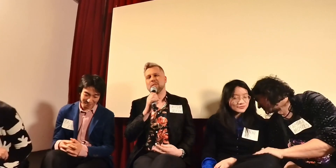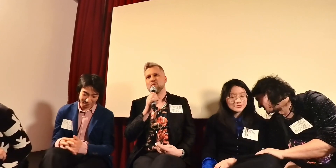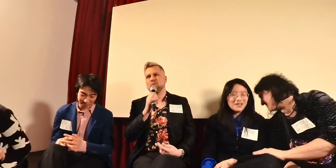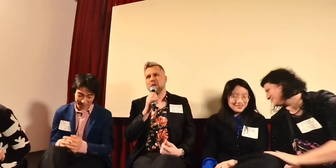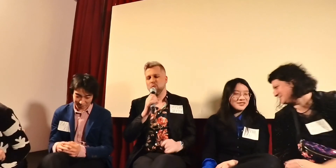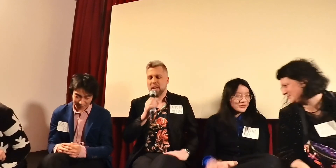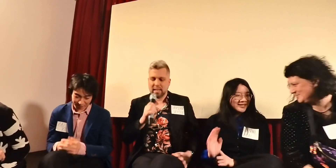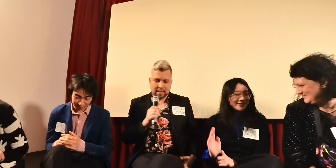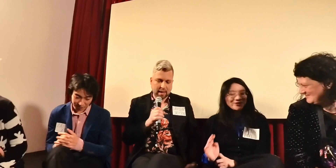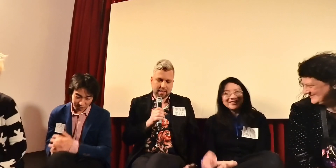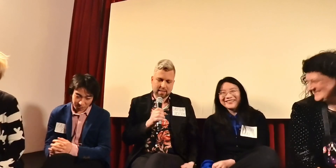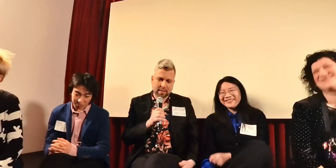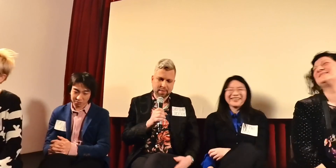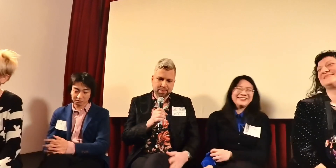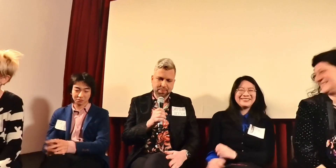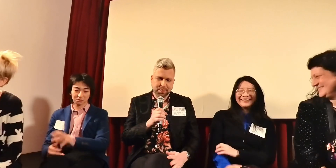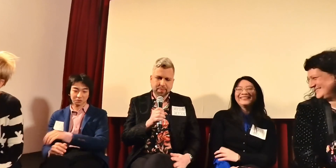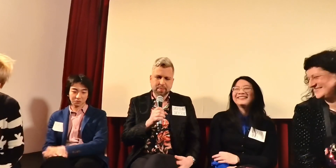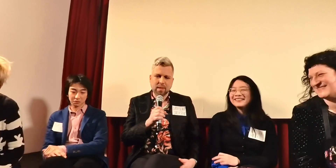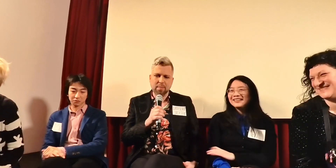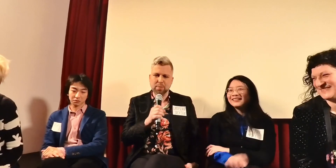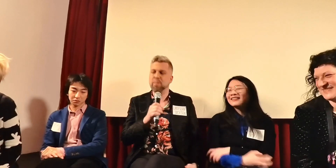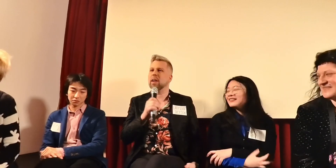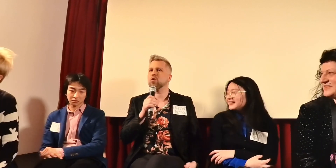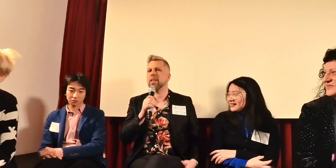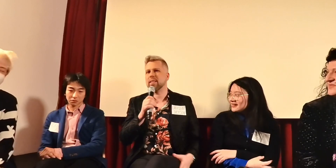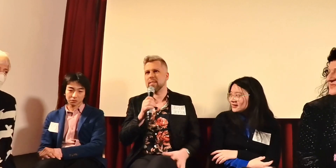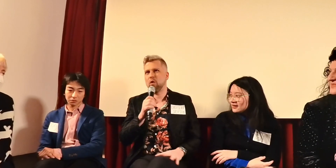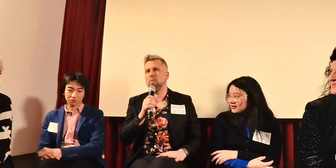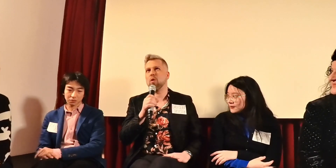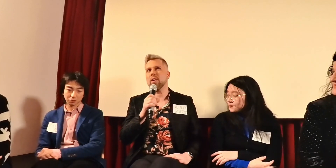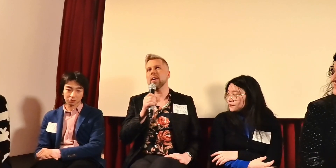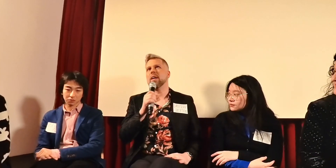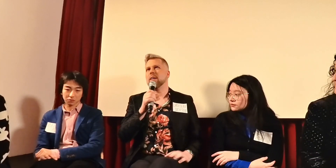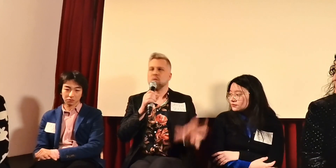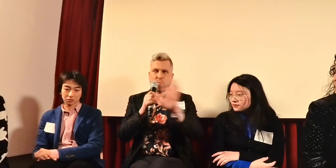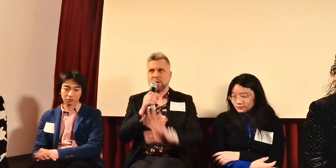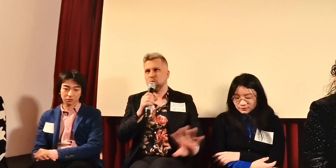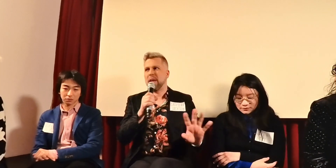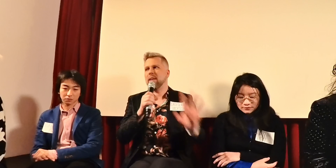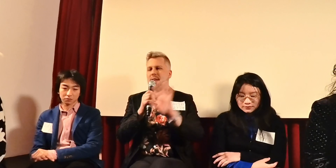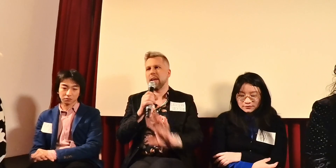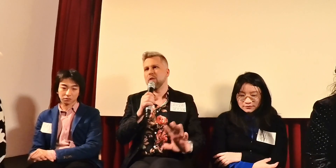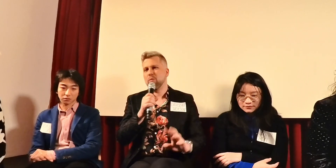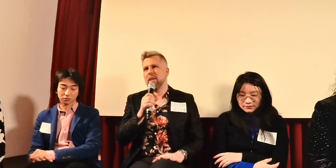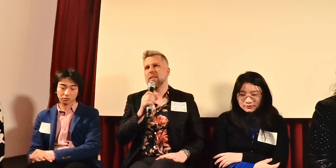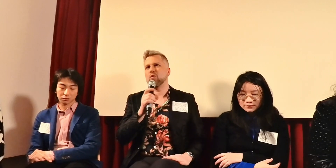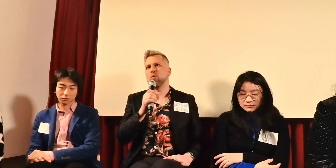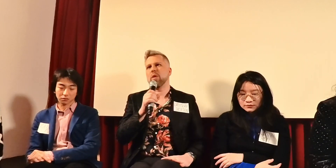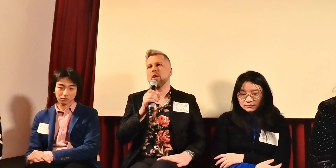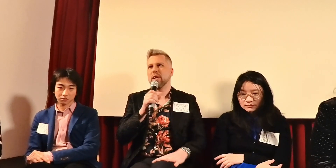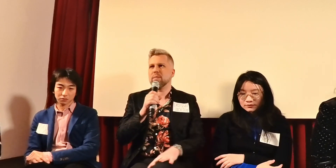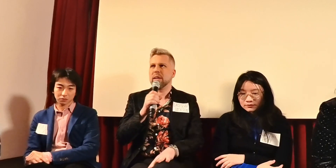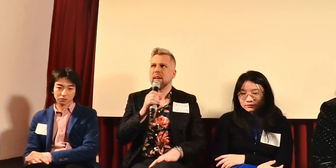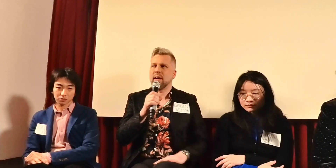na studium dějin umění, tak mi připadalo, že ten obor, vůbec umění i dějiny umění,